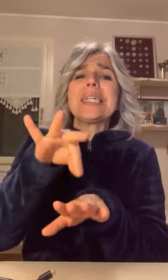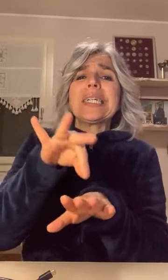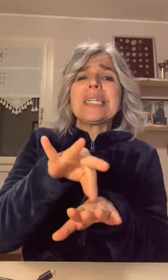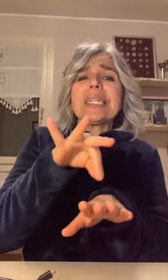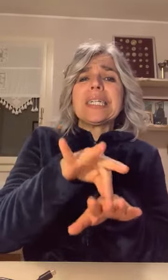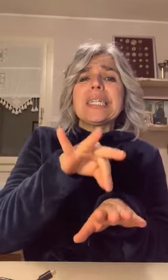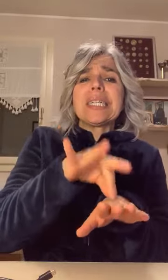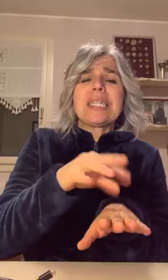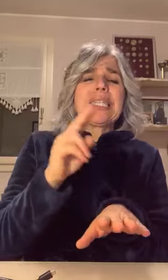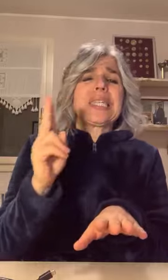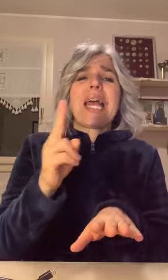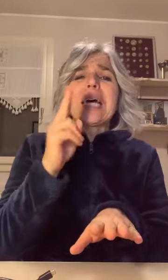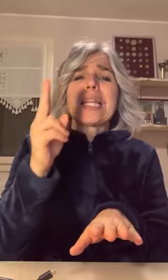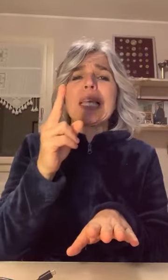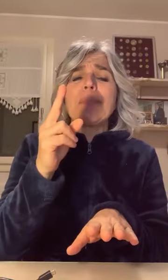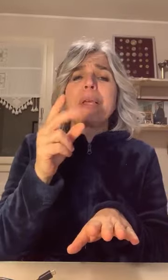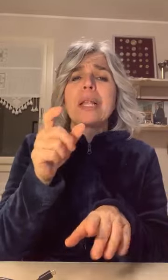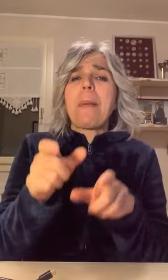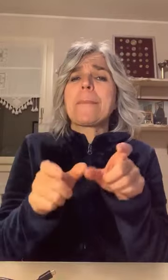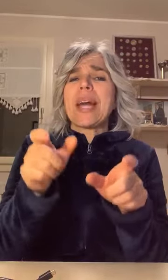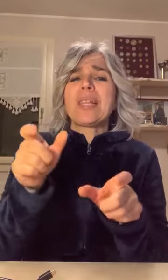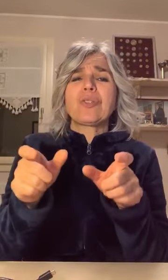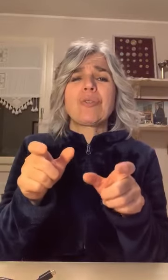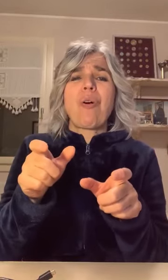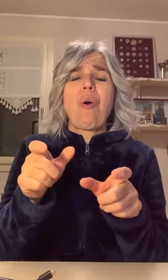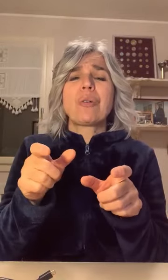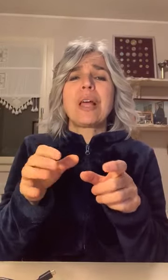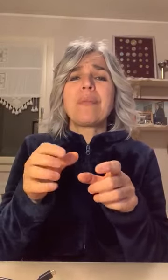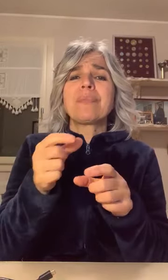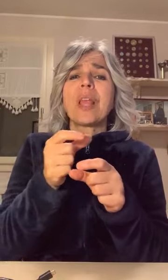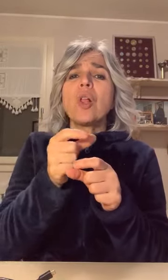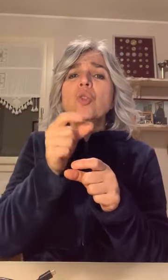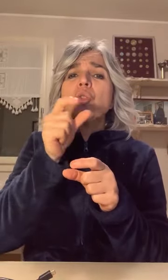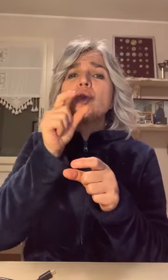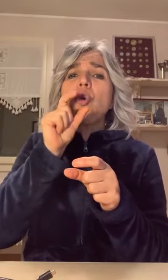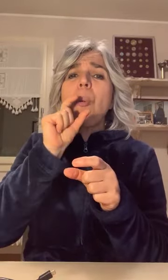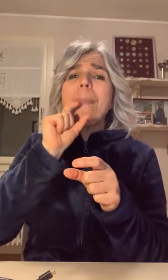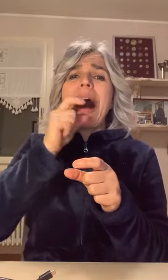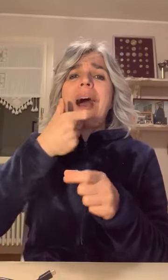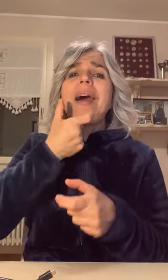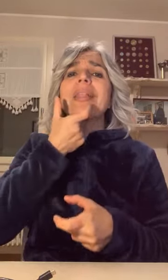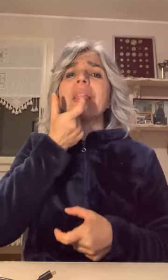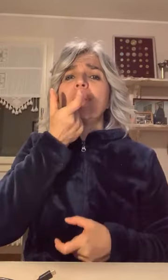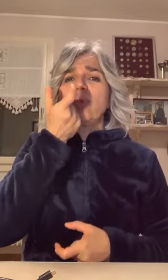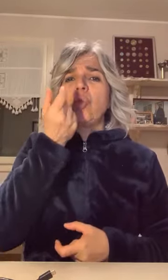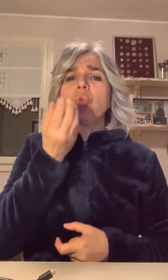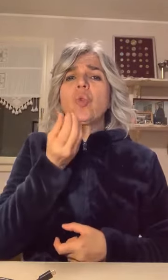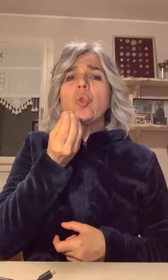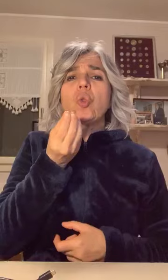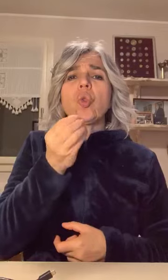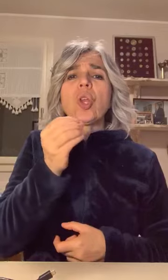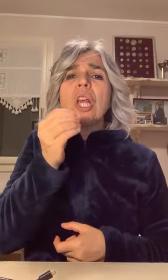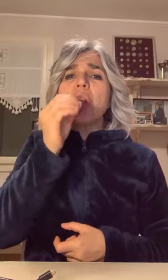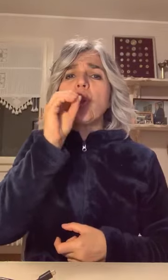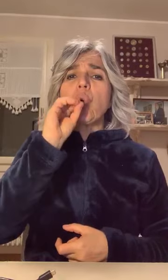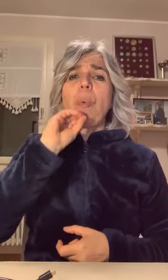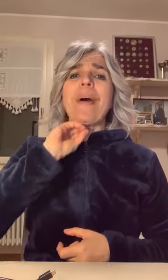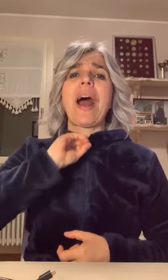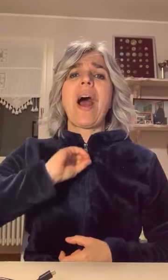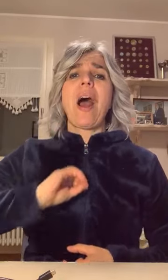sono certo che il Signore è vicino a loro, è vicino ai familiari, è vicino ai parenti. Il Signore è vicino a quelli che non hanno potuto